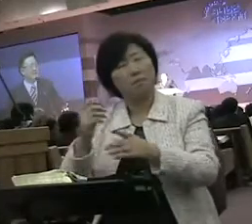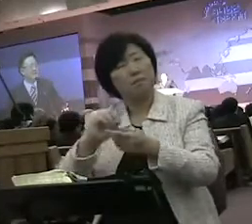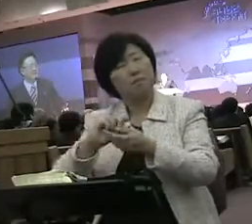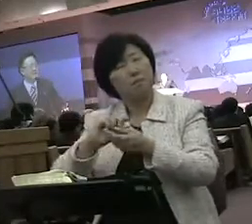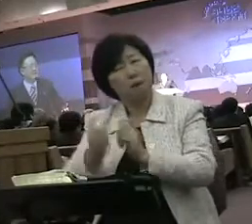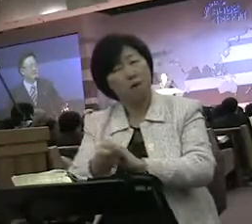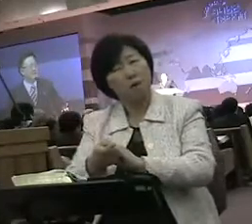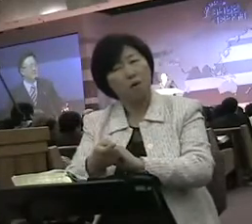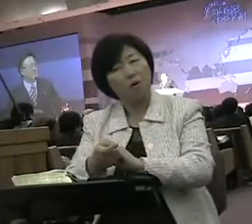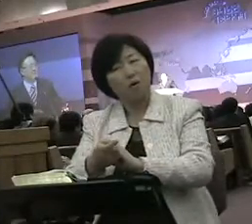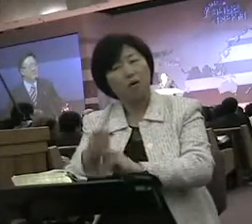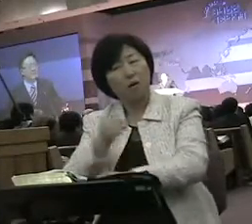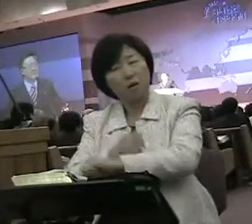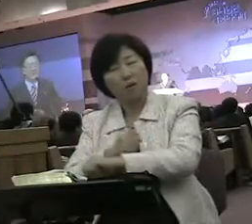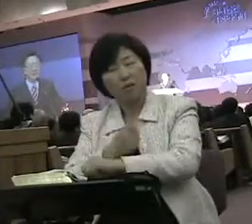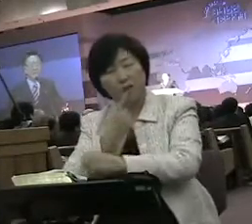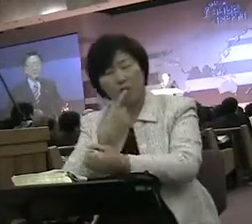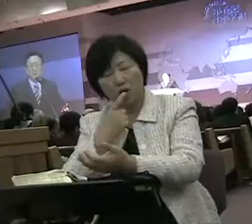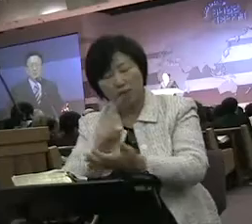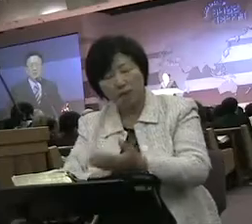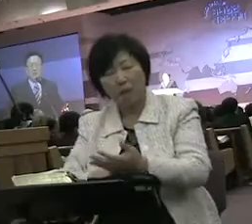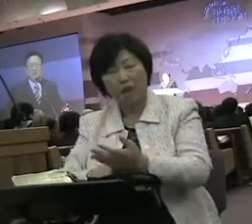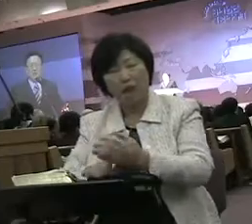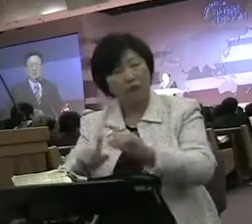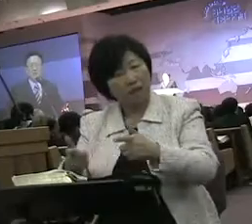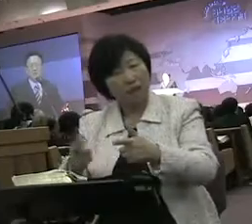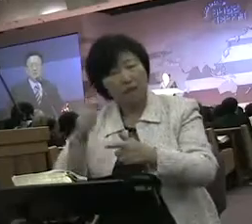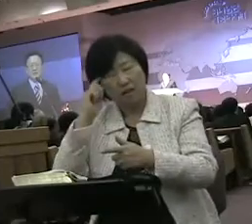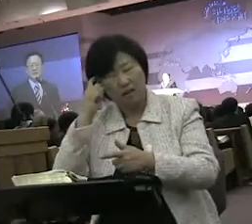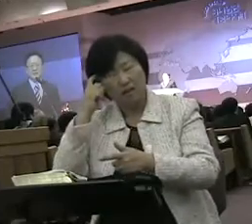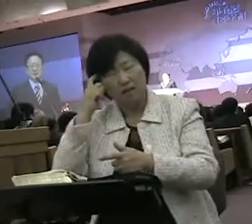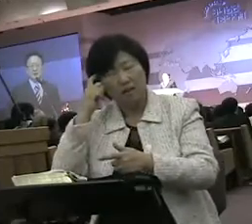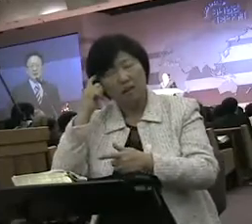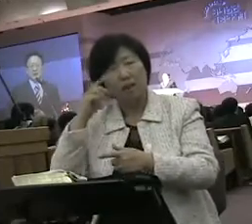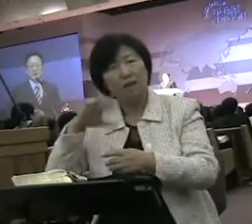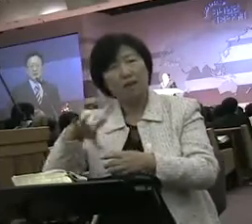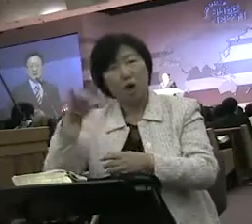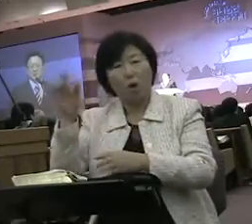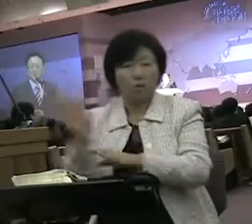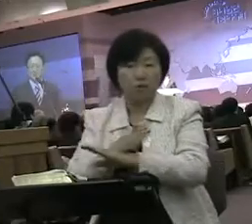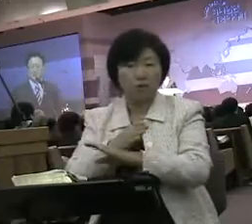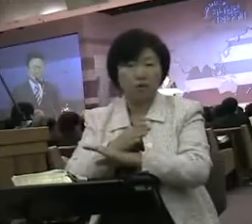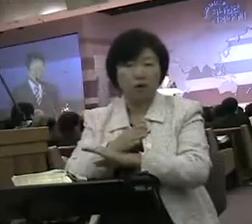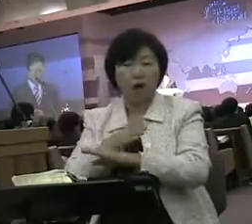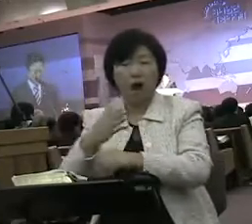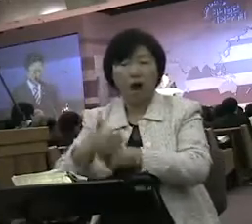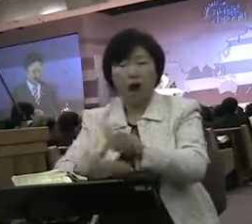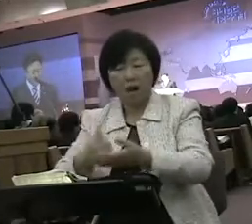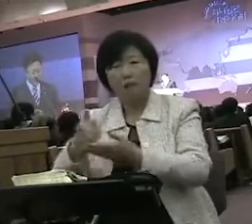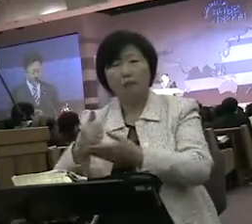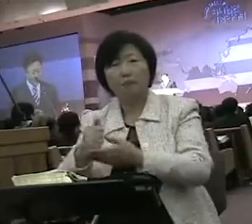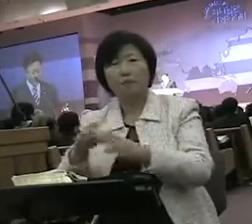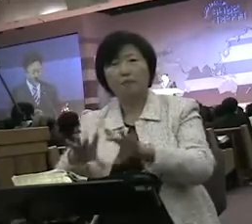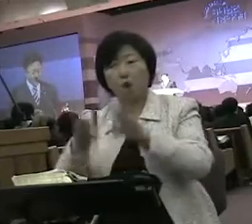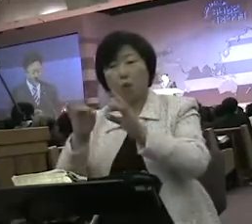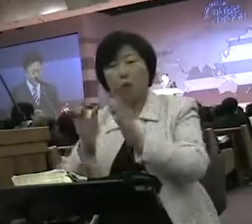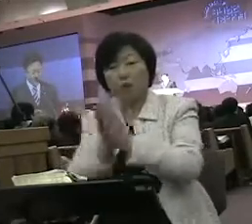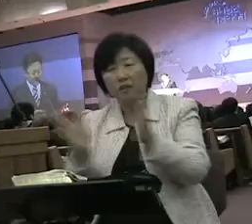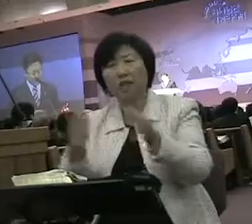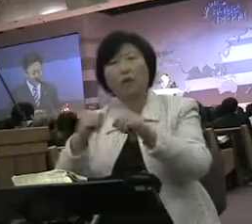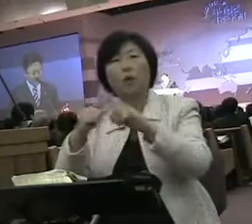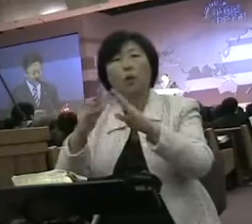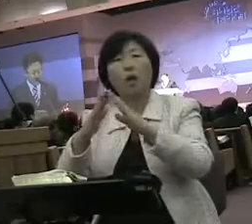같아요. 그래서 그냥 일찌감치부터 하나님이 개척으로 인도하시겠구나 하는 생각을 하고